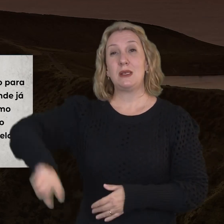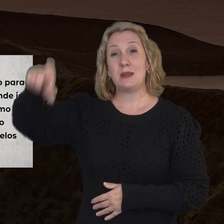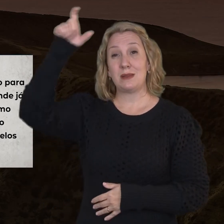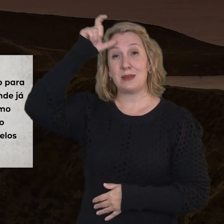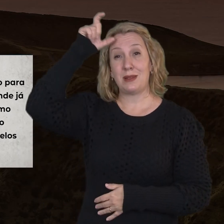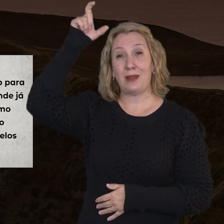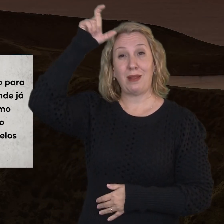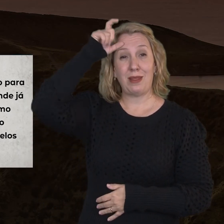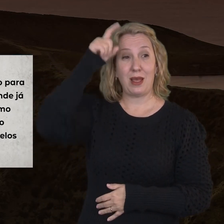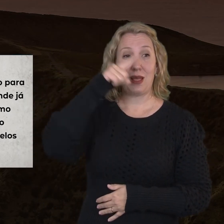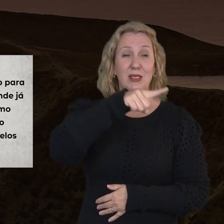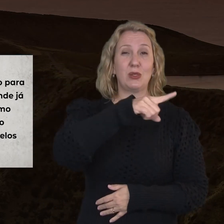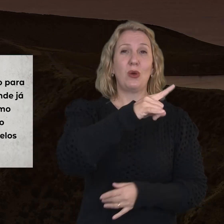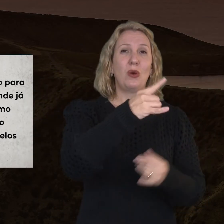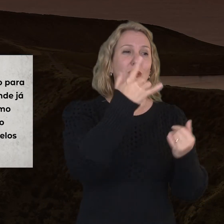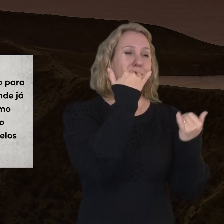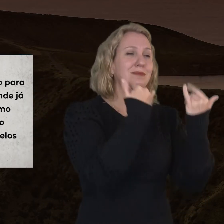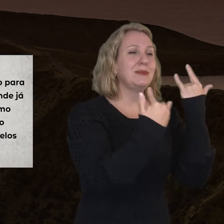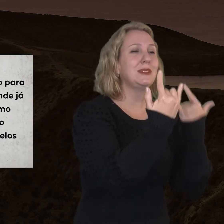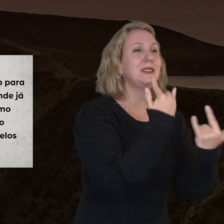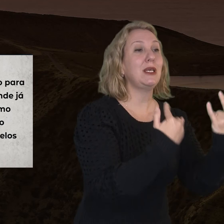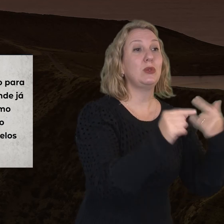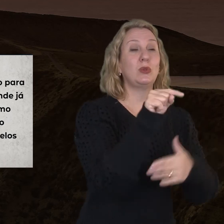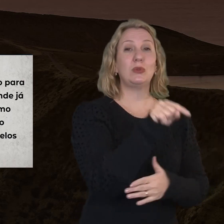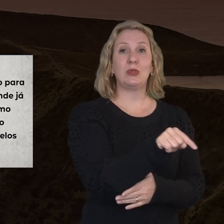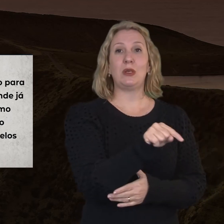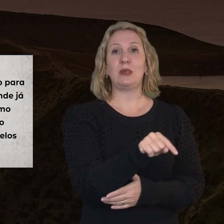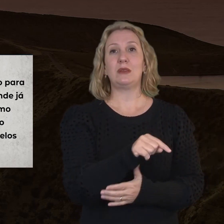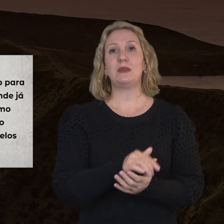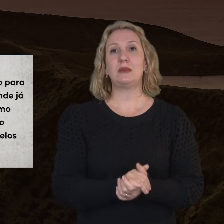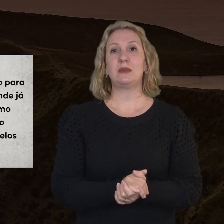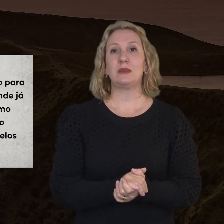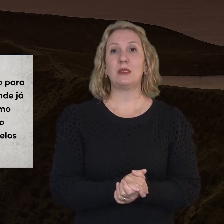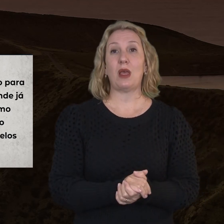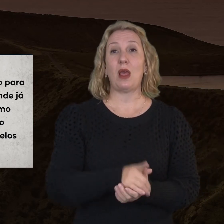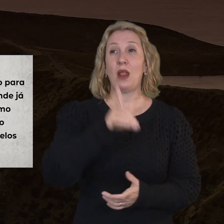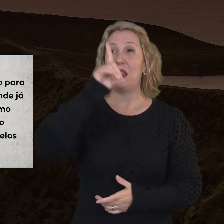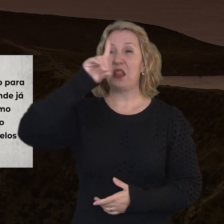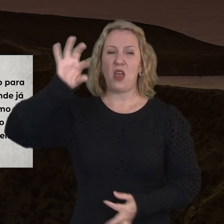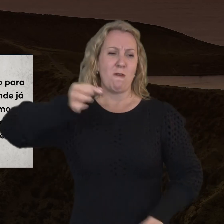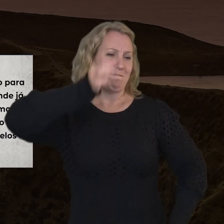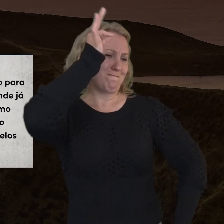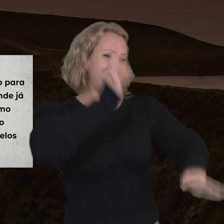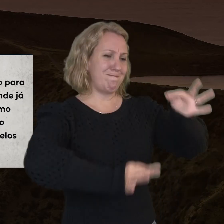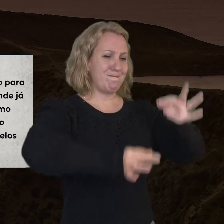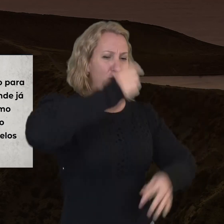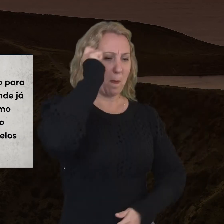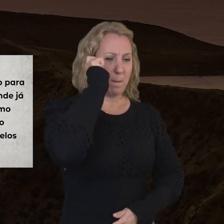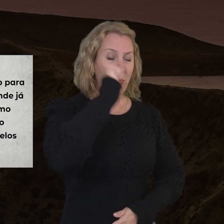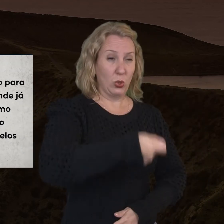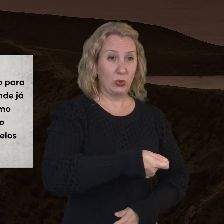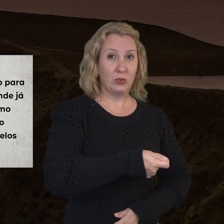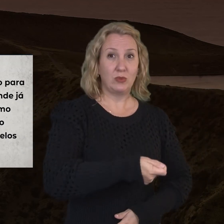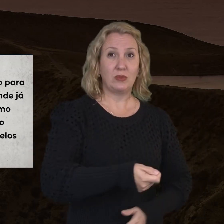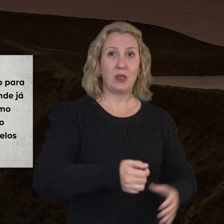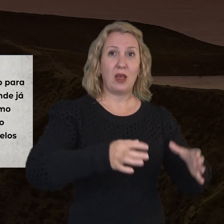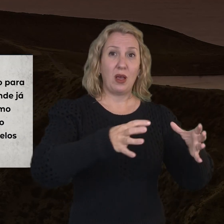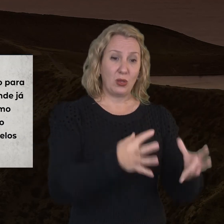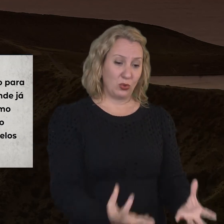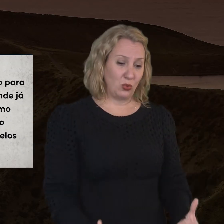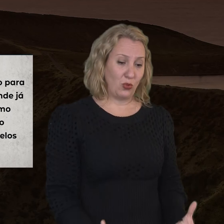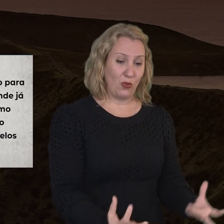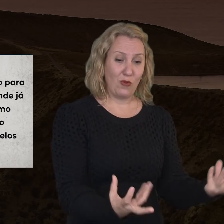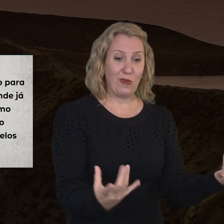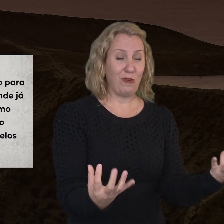o aleluia foi lançado para dentro do lago de fogo e enxofre onde